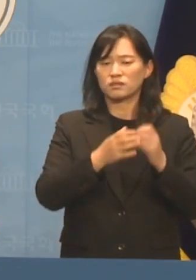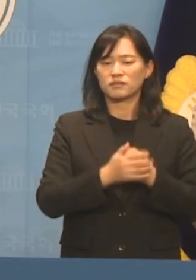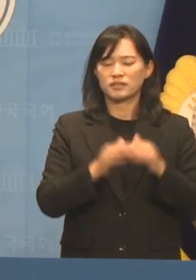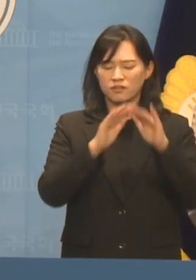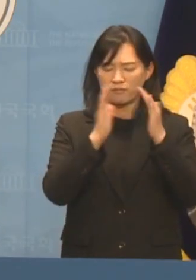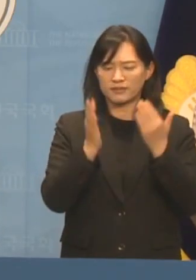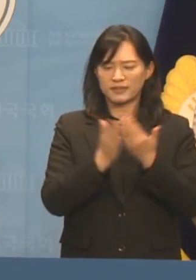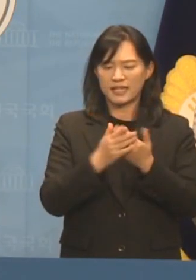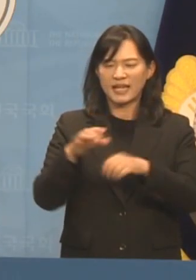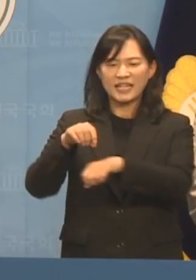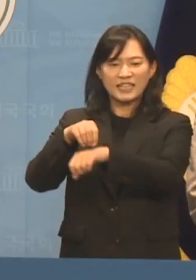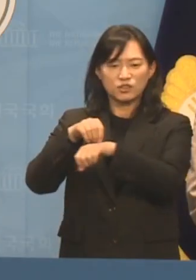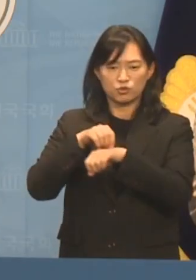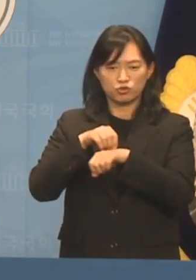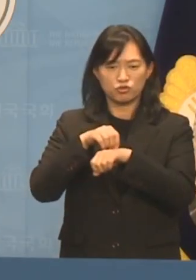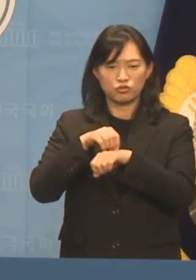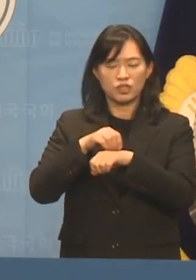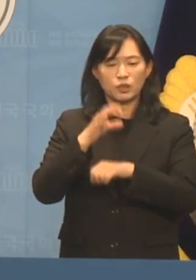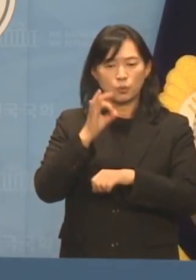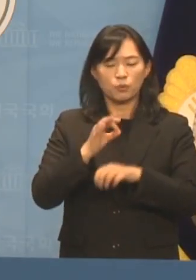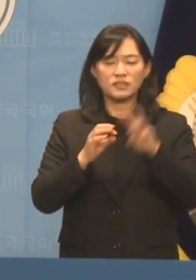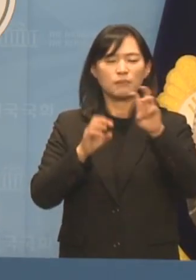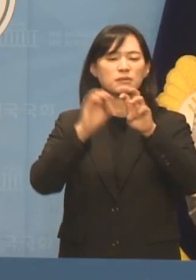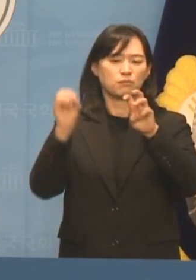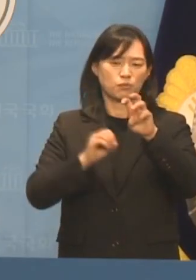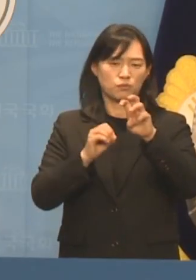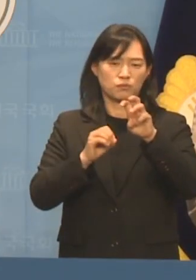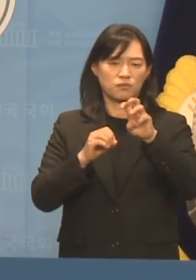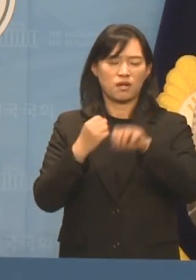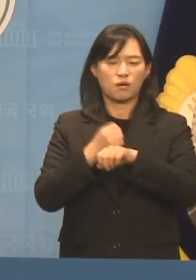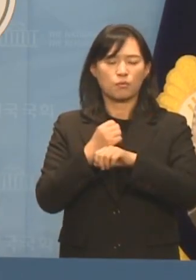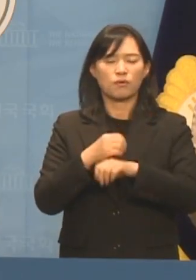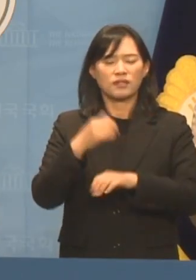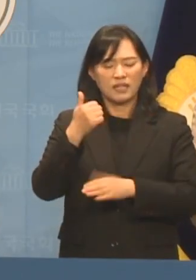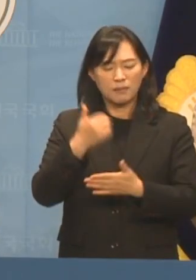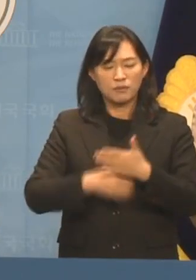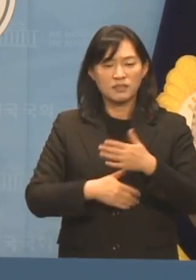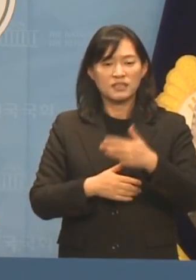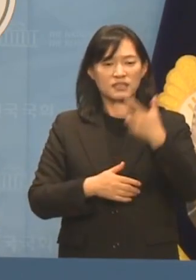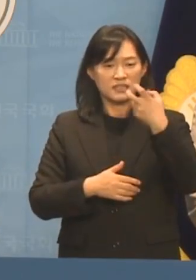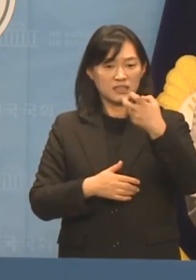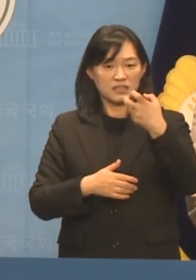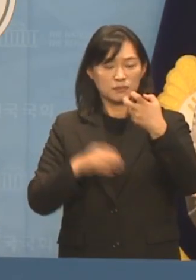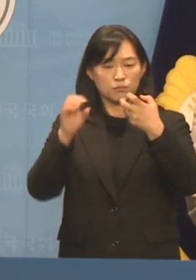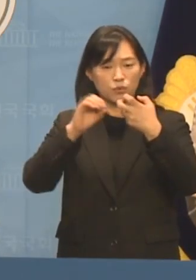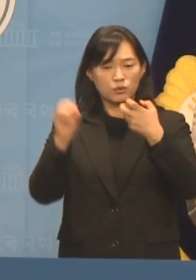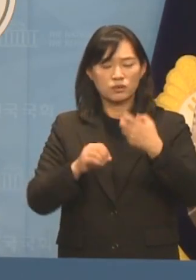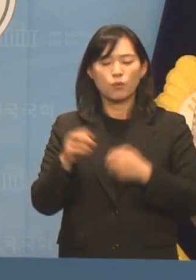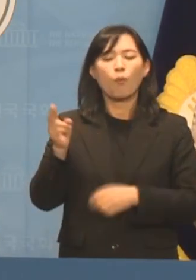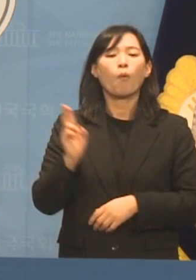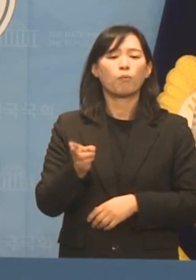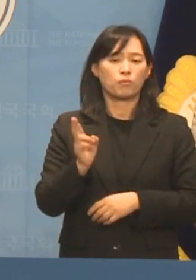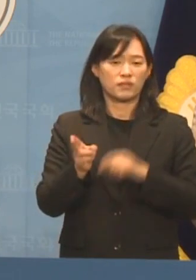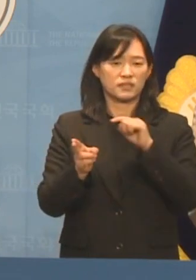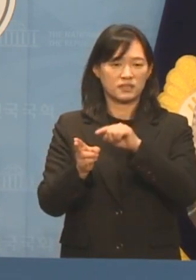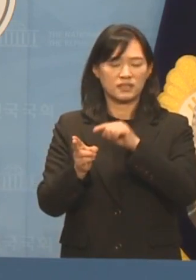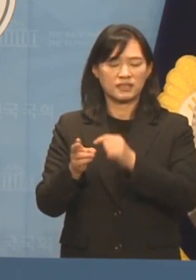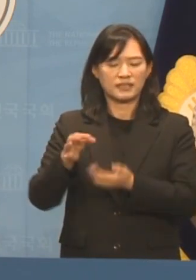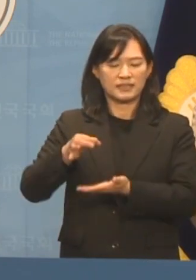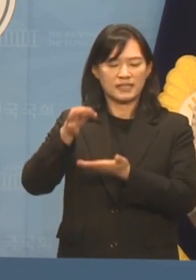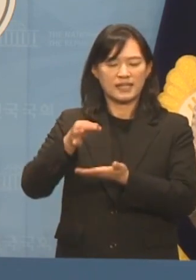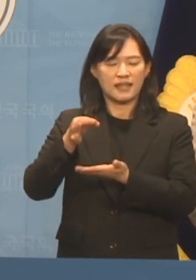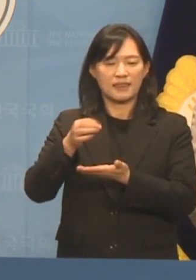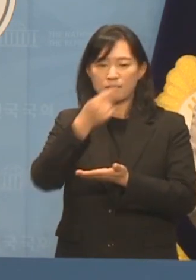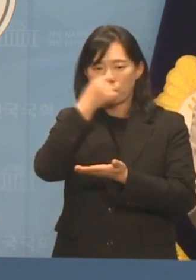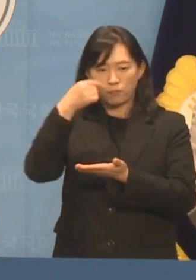전체 인수 자금의 30% 정도를 조달을 했고 나머지 71% 정도의 자금을 홈플러스의 재산들을